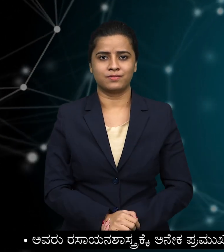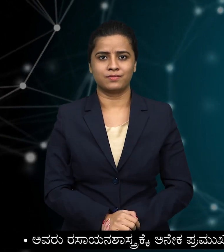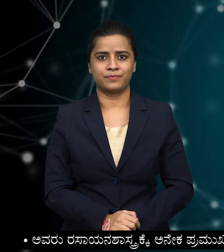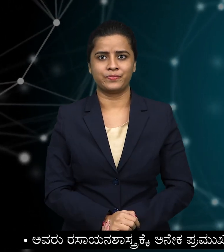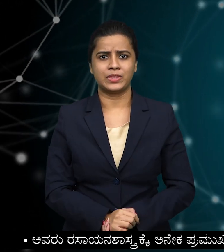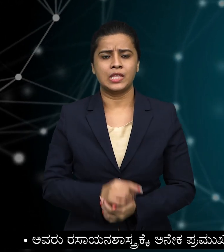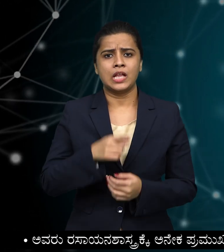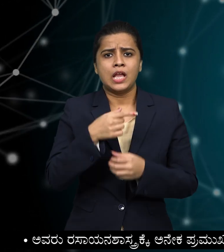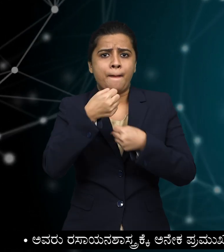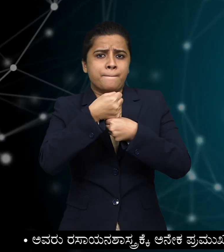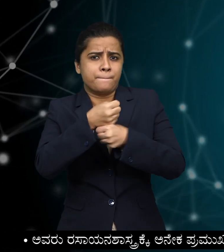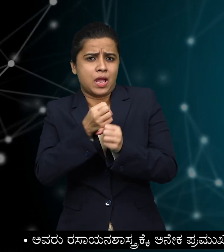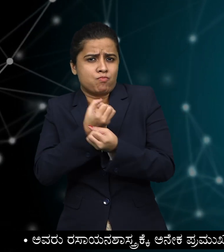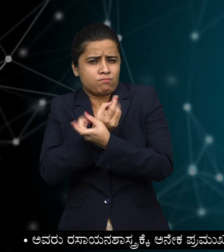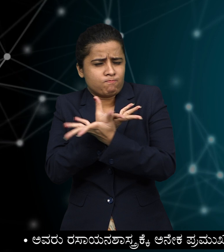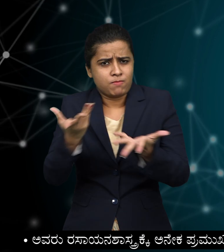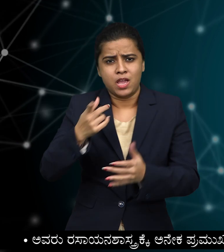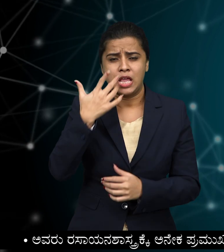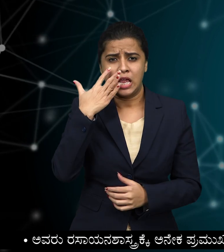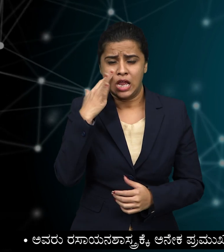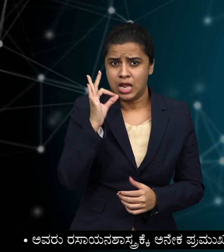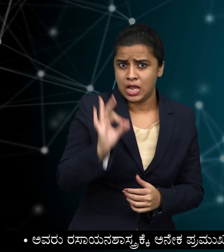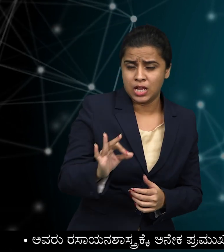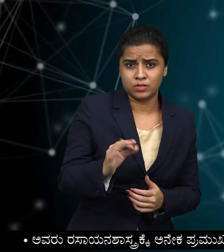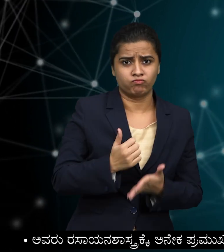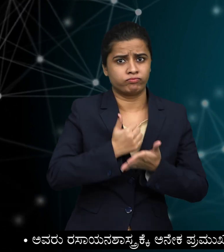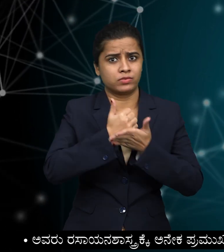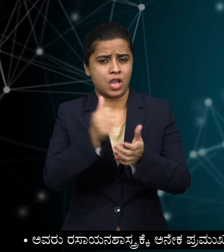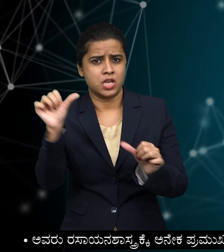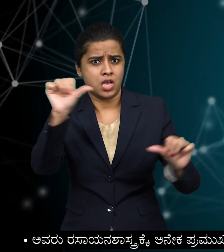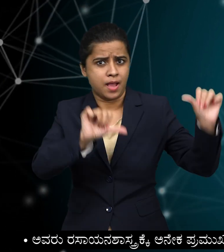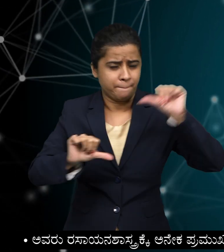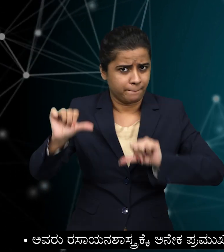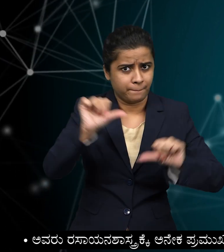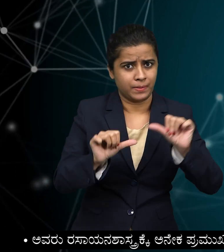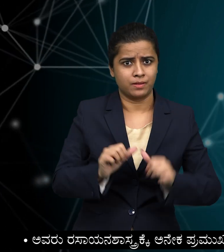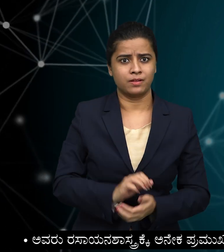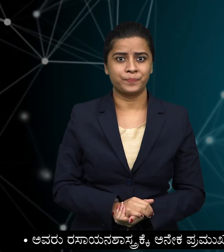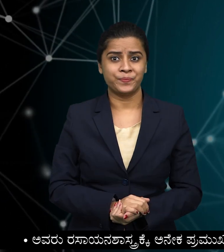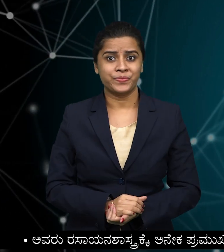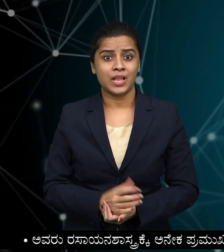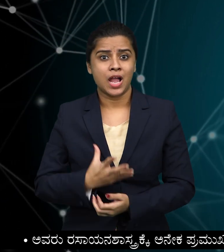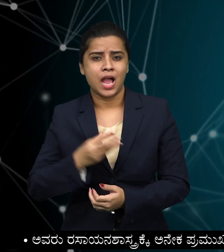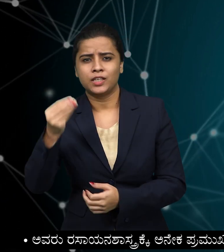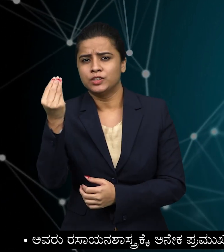ಅವರು ರಾಸಾಯನಶಾಸ್ತ್ರಕ್ಕೆ ಅನೇಕ ಪ್ರಮುಖ ಕೊಡುಗೆಗಳನ್ನು ನೀಡಿದ್ದಾರೆ ಮತ್ತು ಕೆಲವರು ಅವರನ್ನು